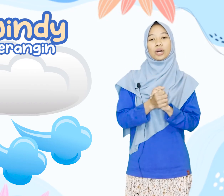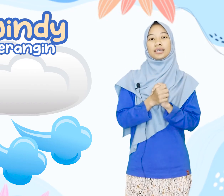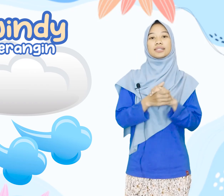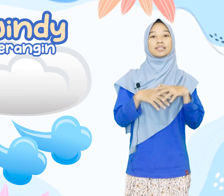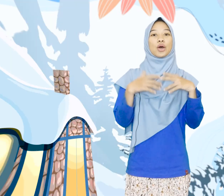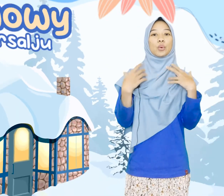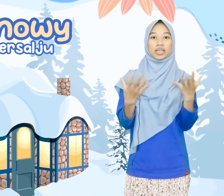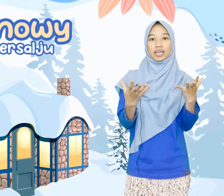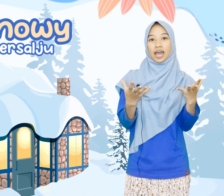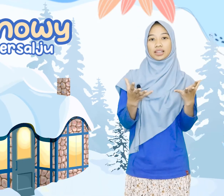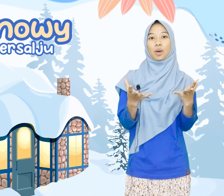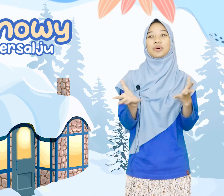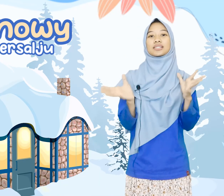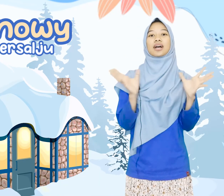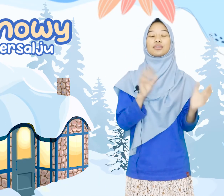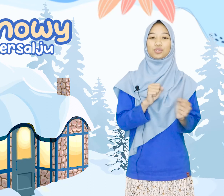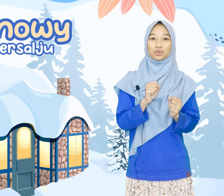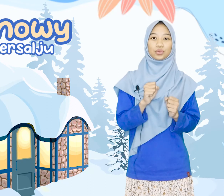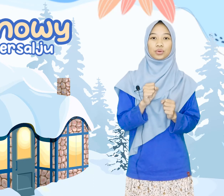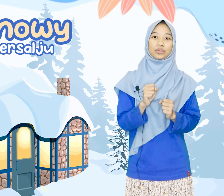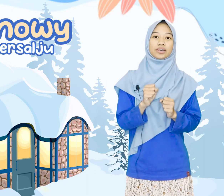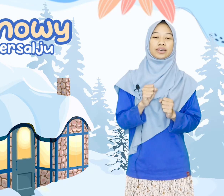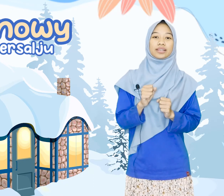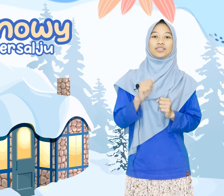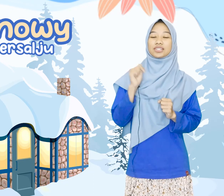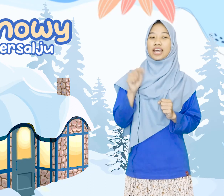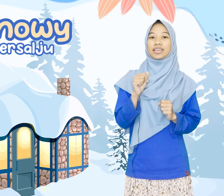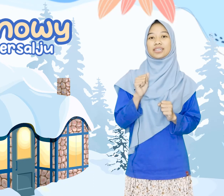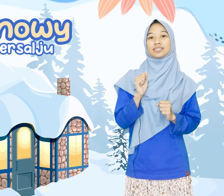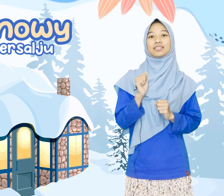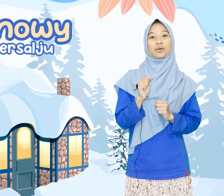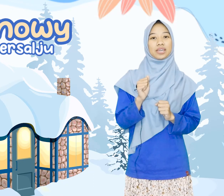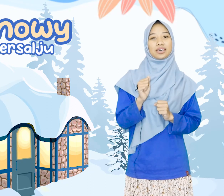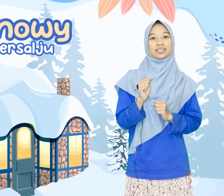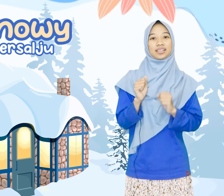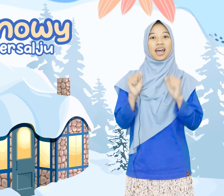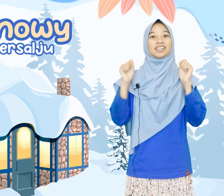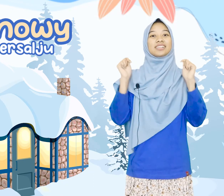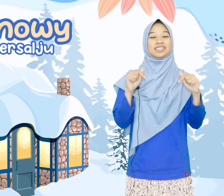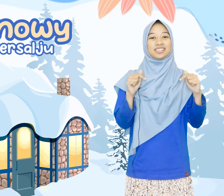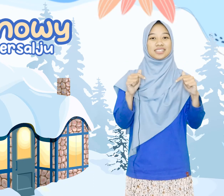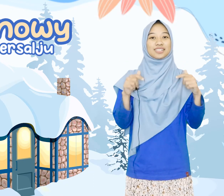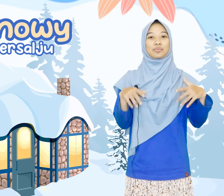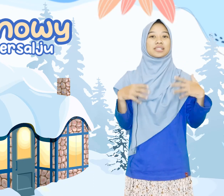ada snowing atau bersalju. Today is snowing. Hari ini sedang